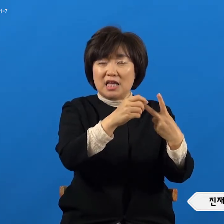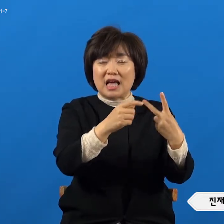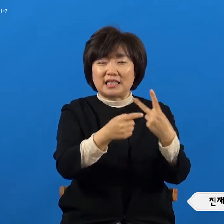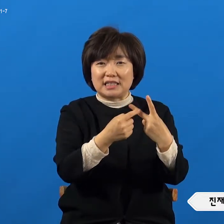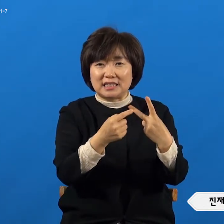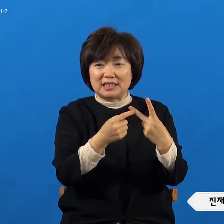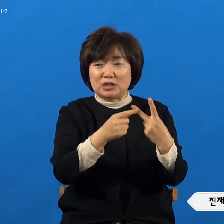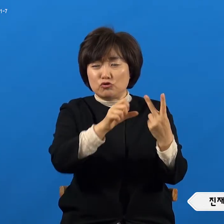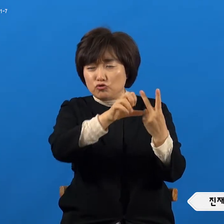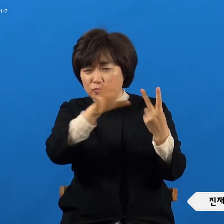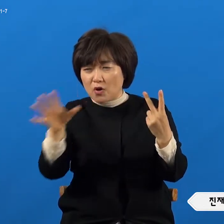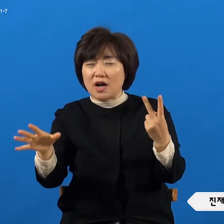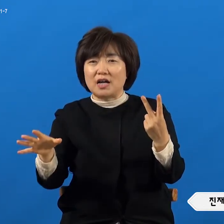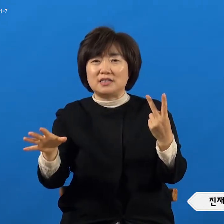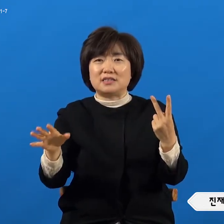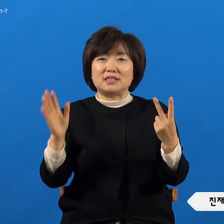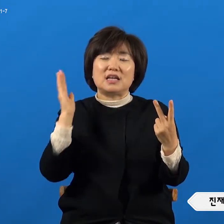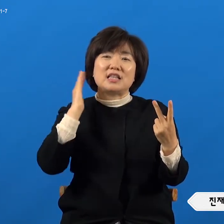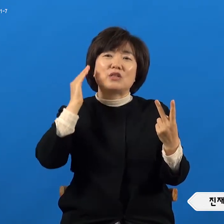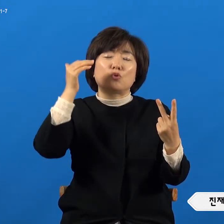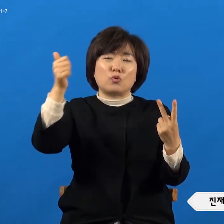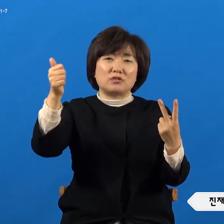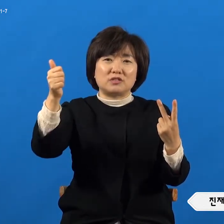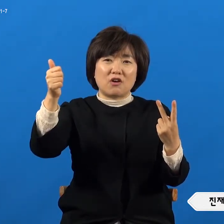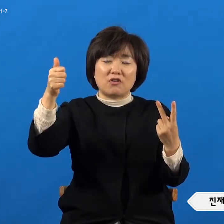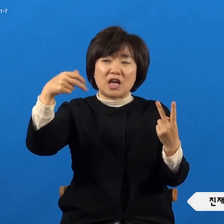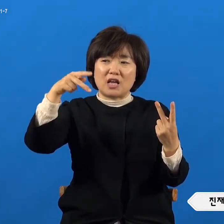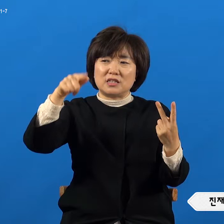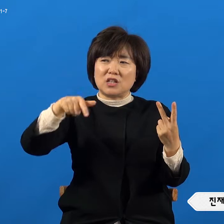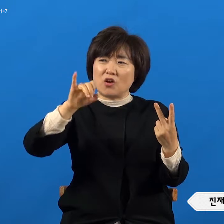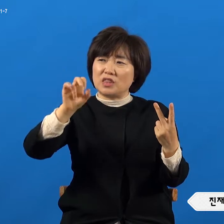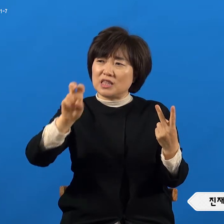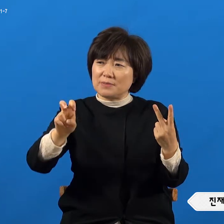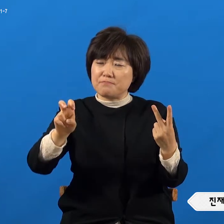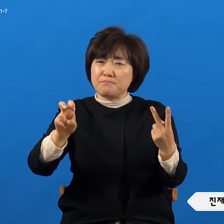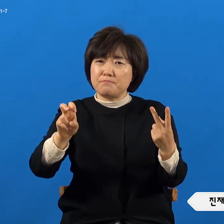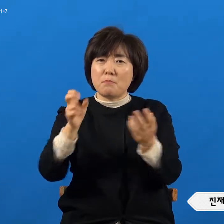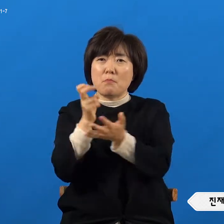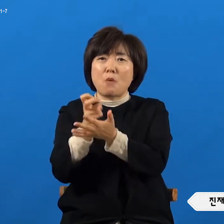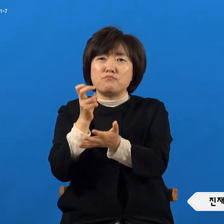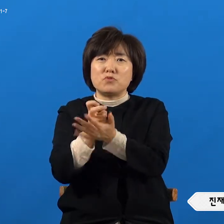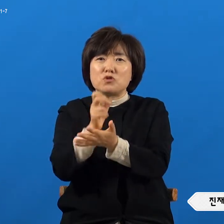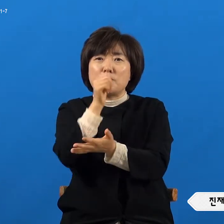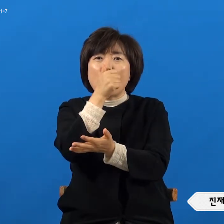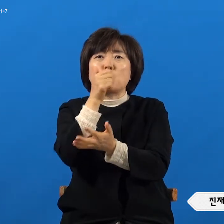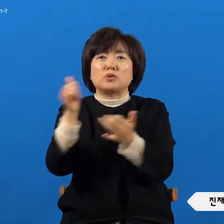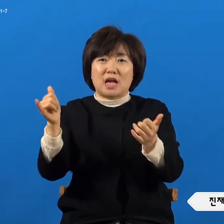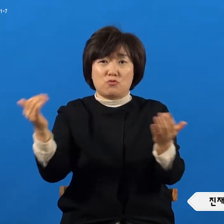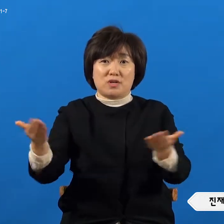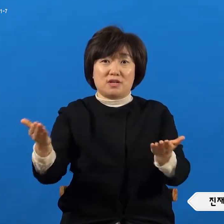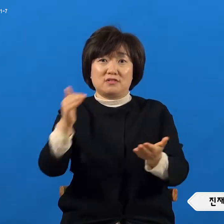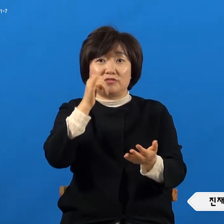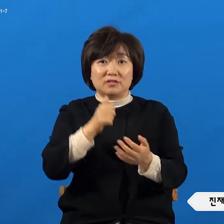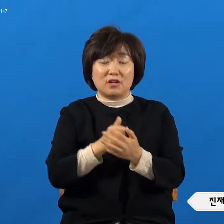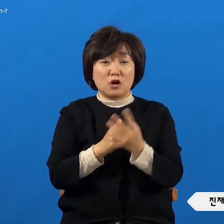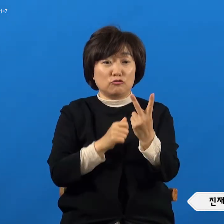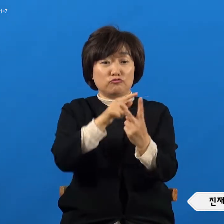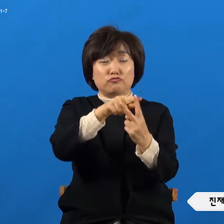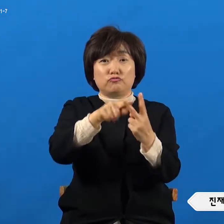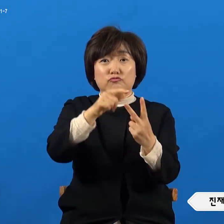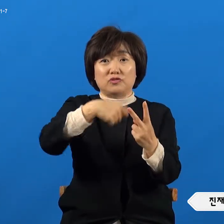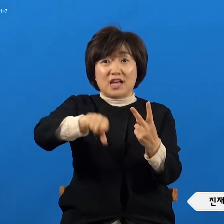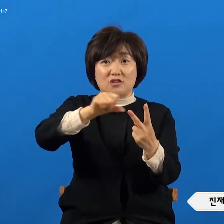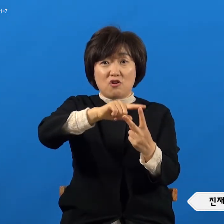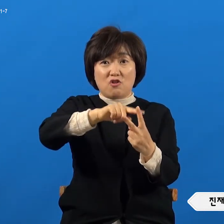아이는 유명한 대통령의 선임 법률 고문으로 일하고 있습니다. 그런데 그 두 아이를